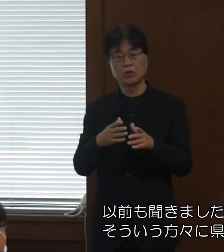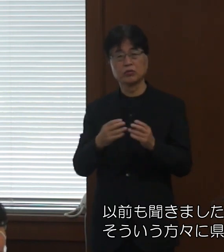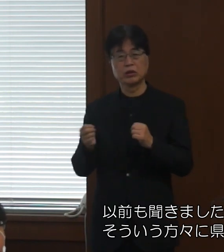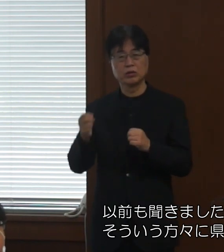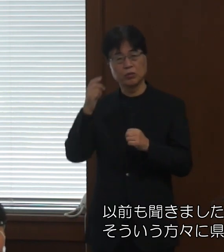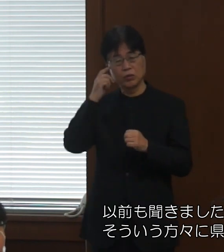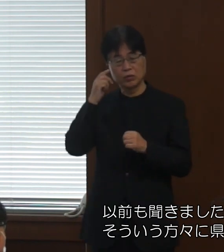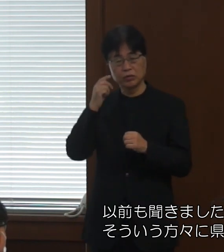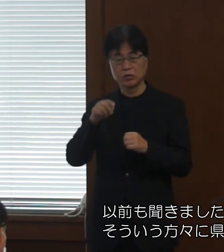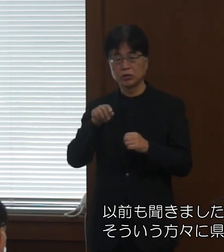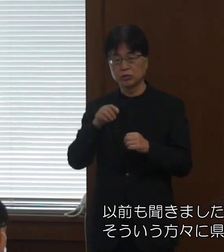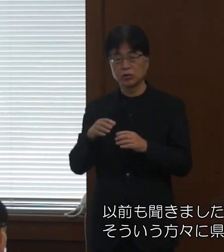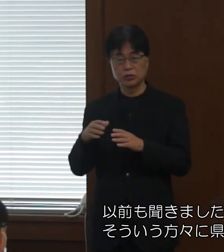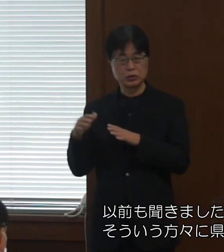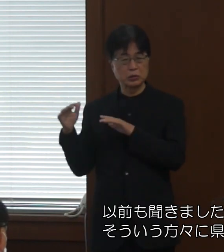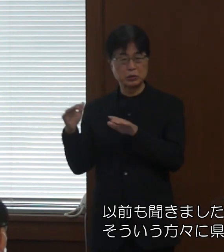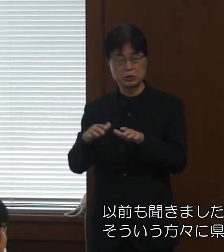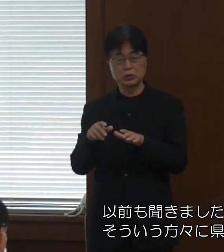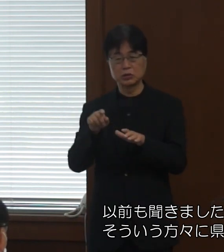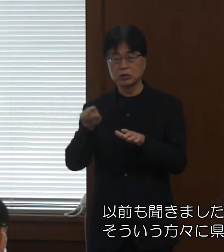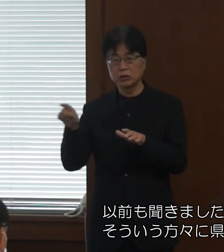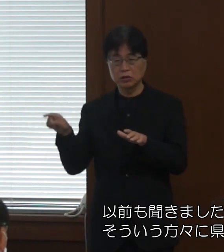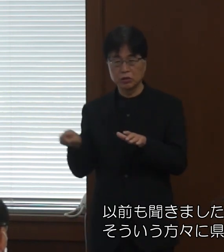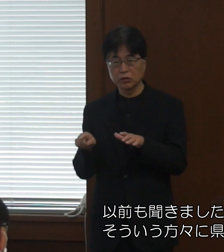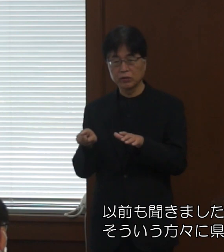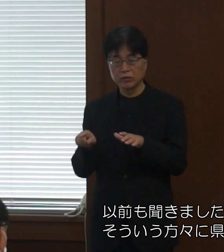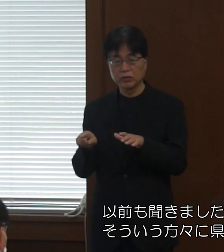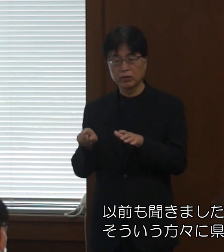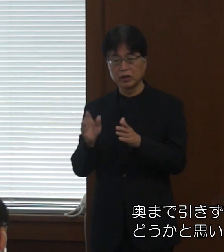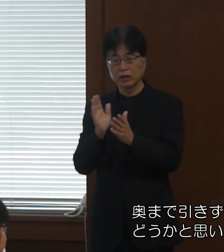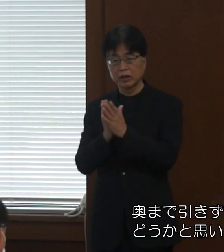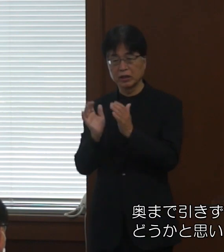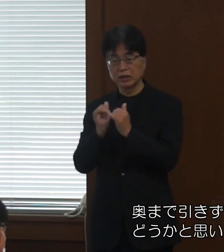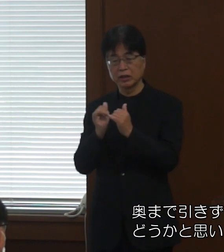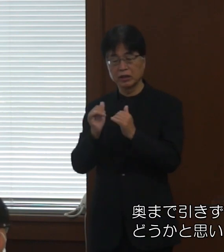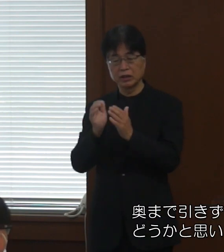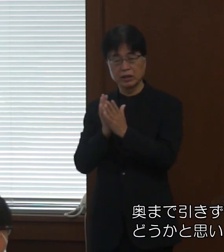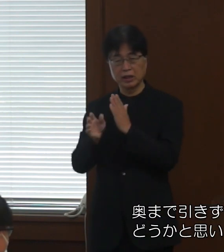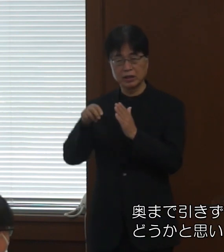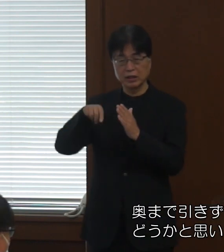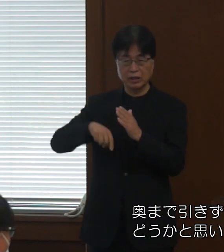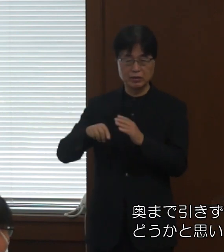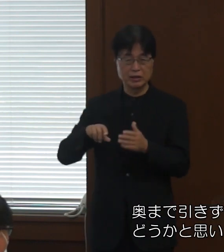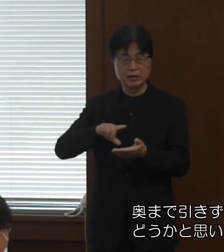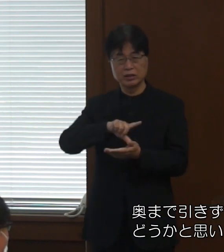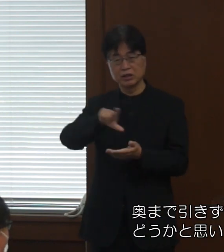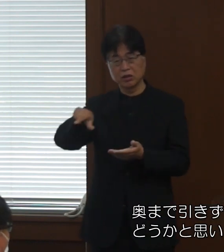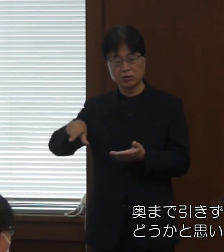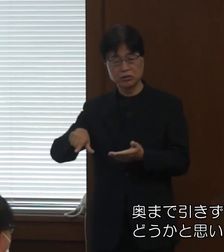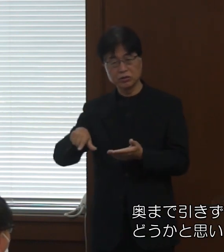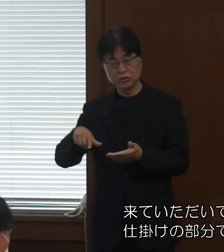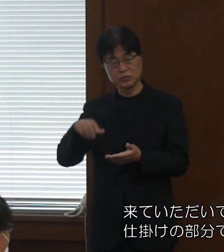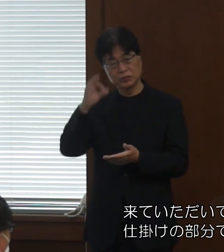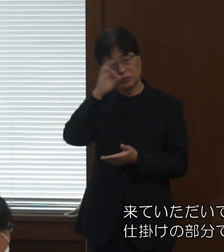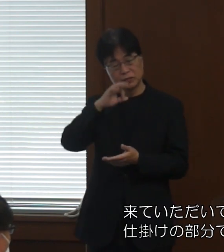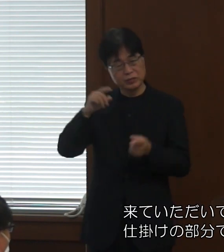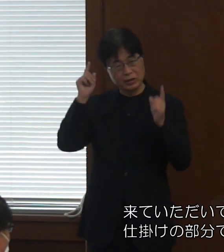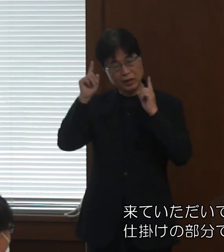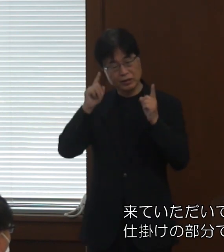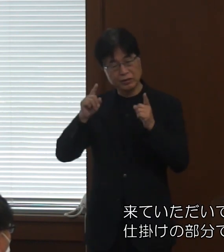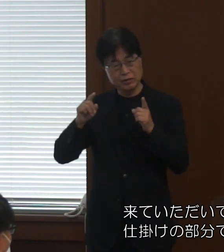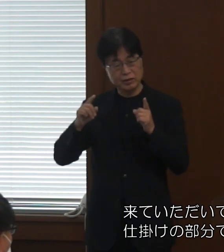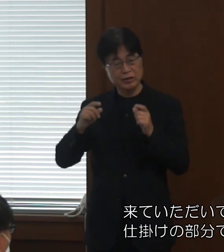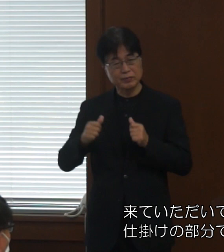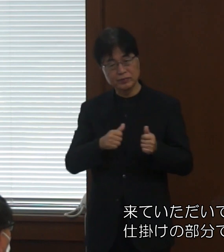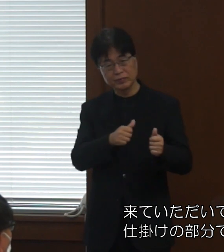けどもそういう方々に県内をさらに広く回っていくまで引きずり込むという言い方はどうかと思いますけども来ていただい